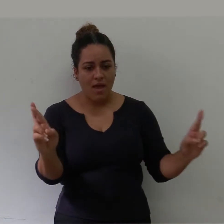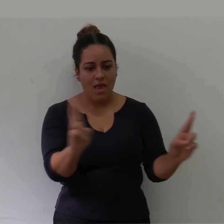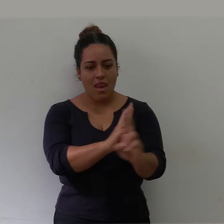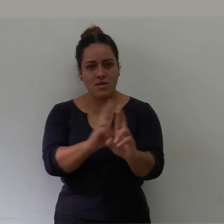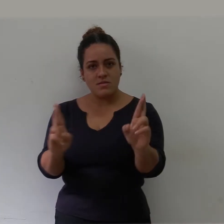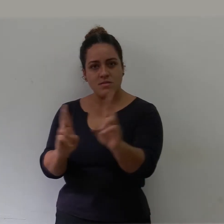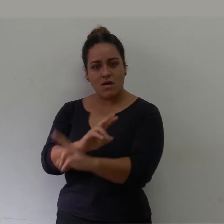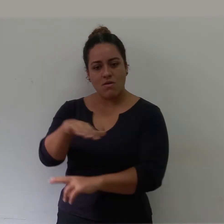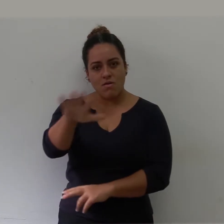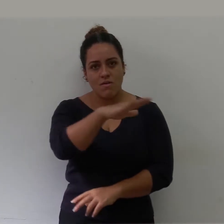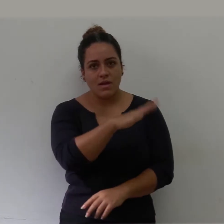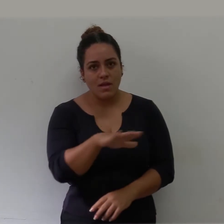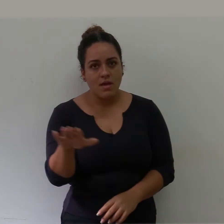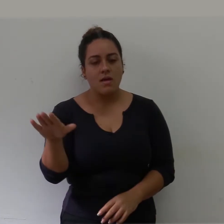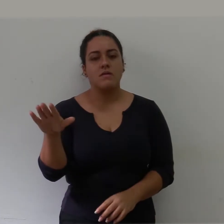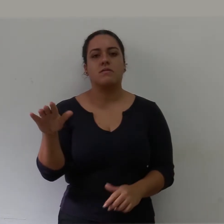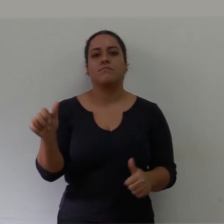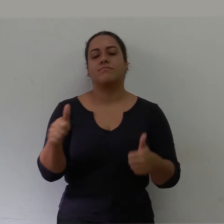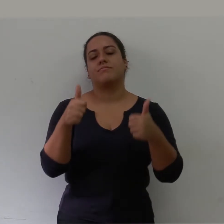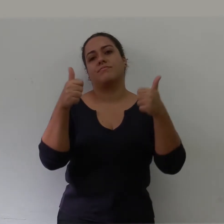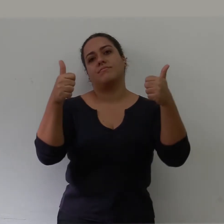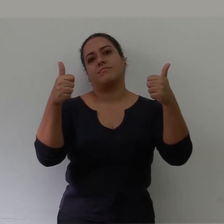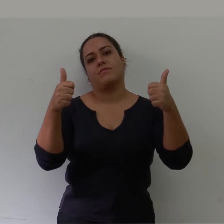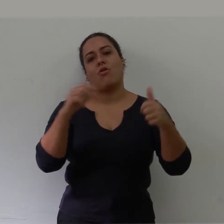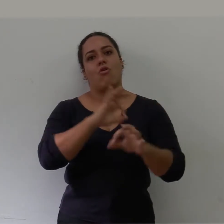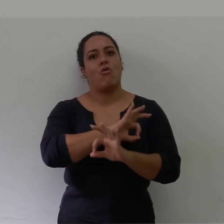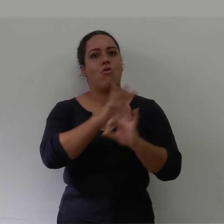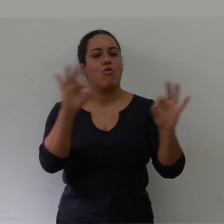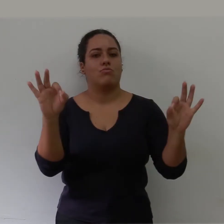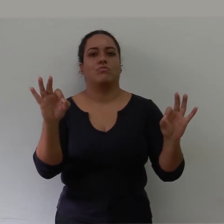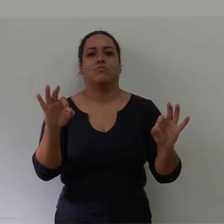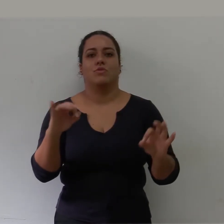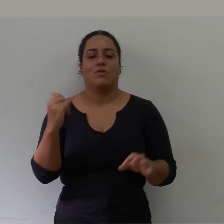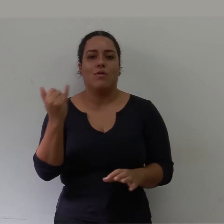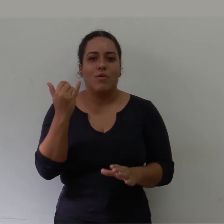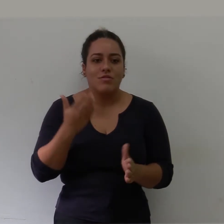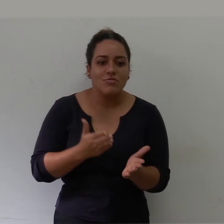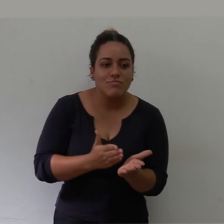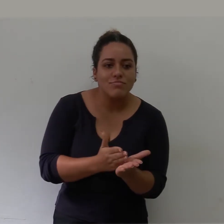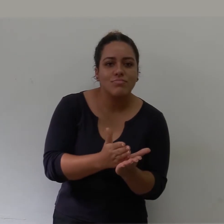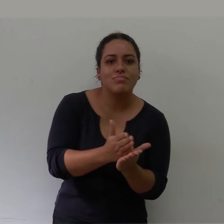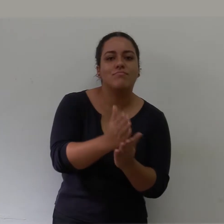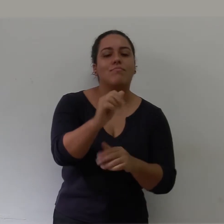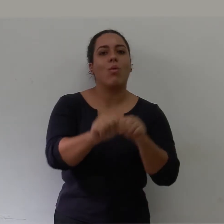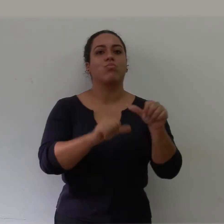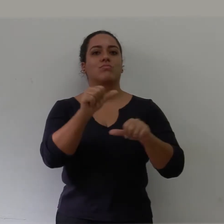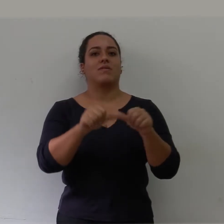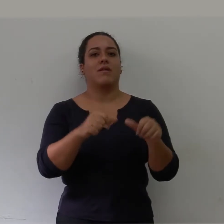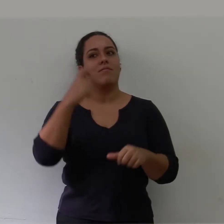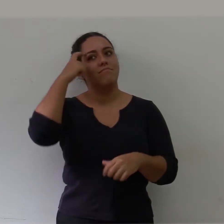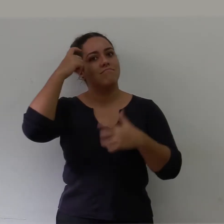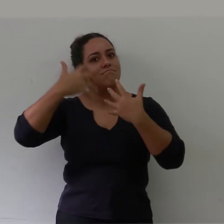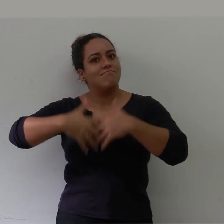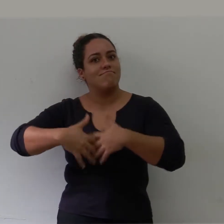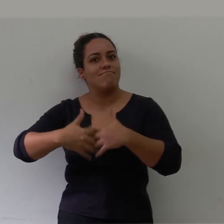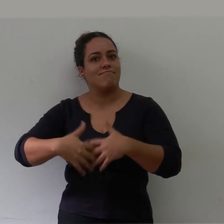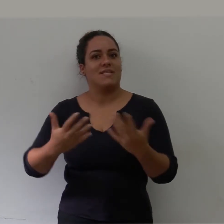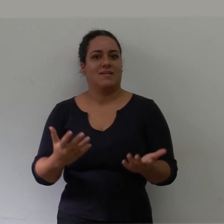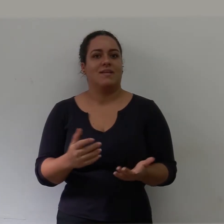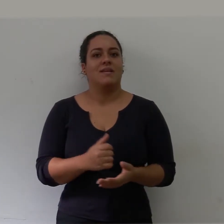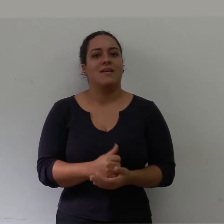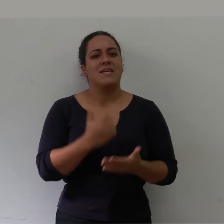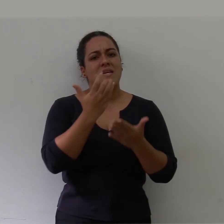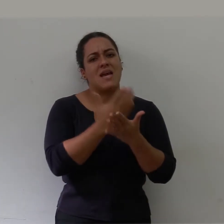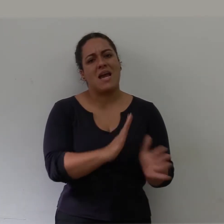convivência de todas as crianças é o caminho, é a chave para mudar, né, para a gente pensar então em